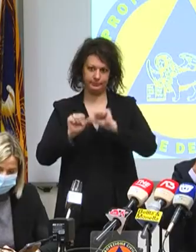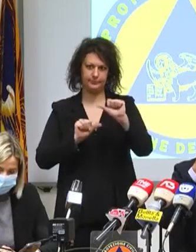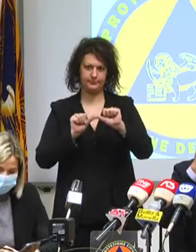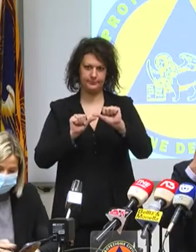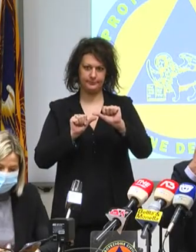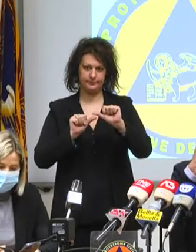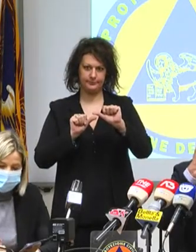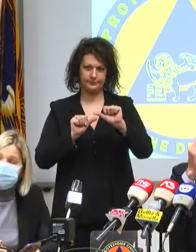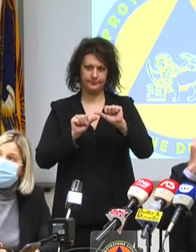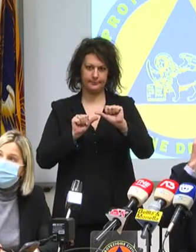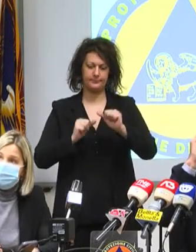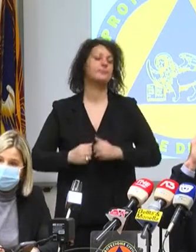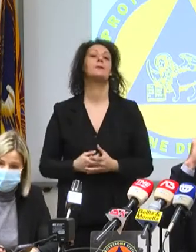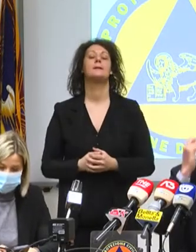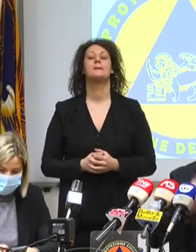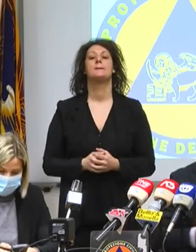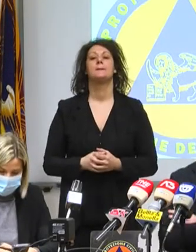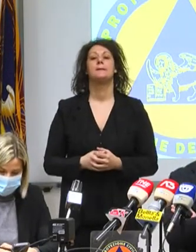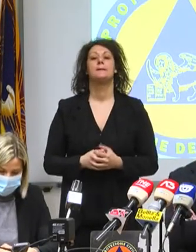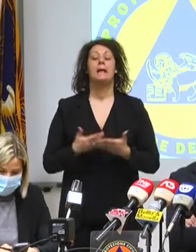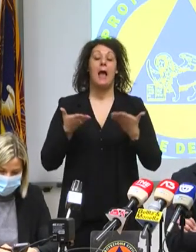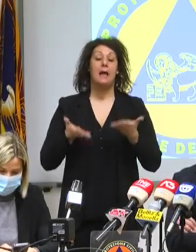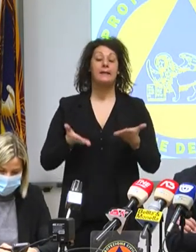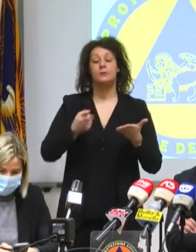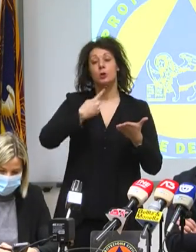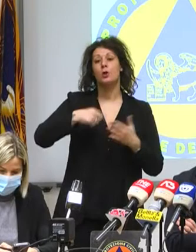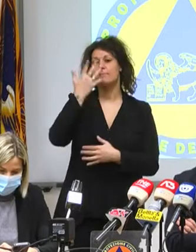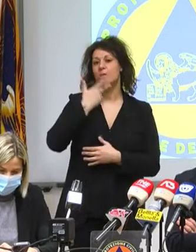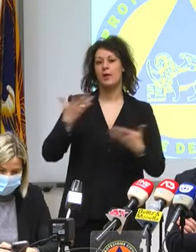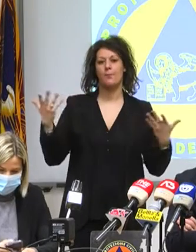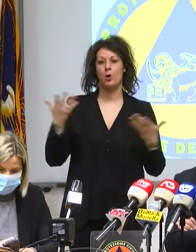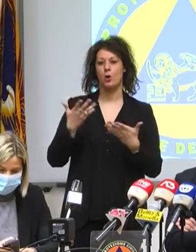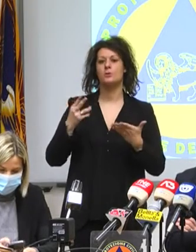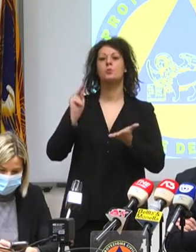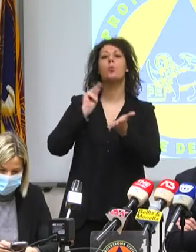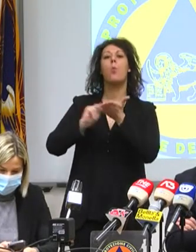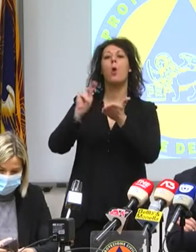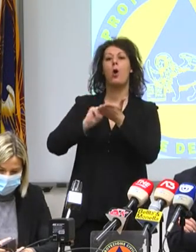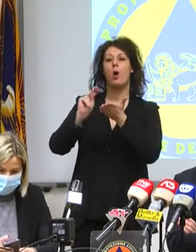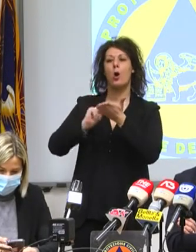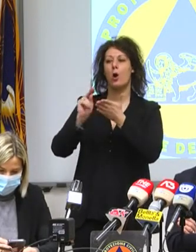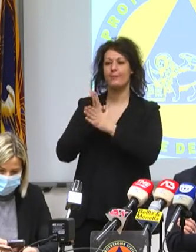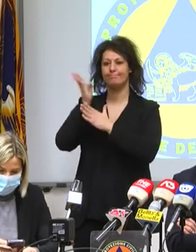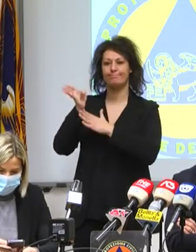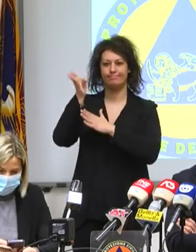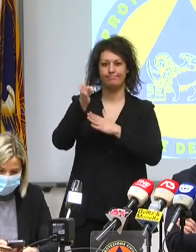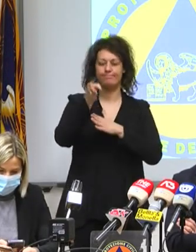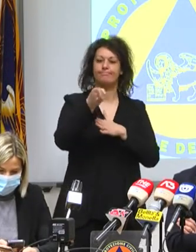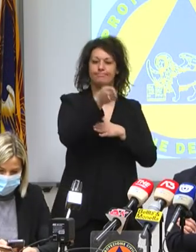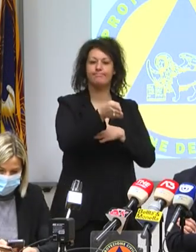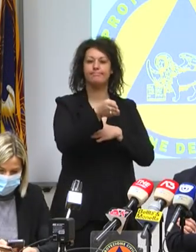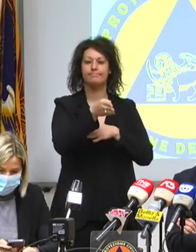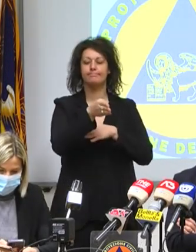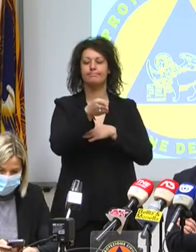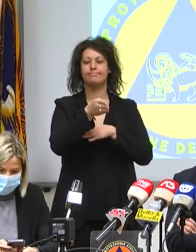noi adesso vogliamo entrare nelle scuole come abbiamo da progetto fatto in tempi non sospetti per fare dei